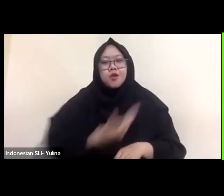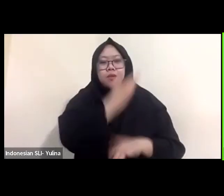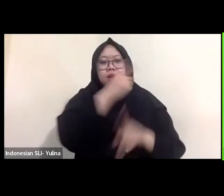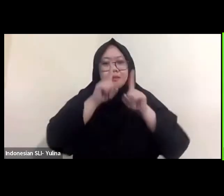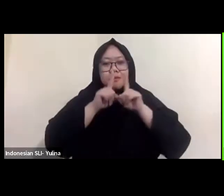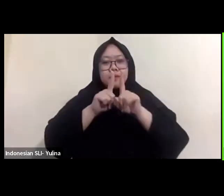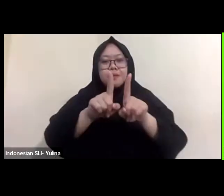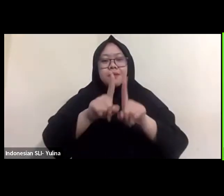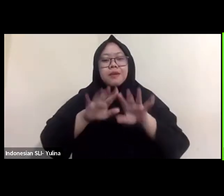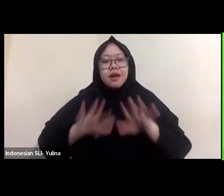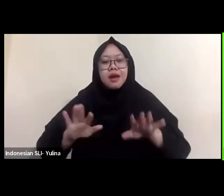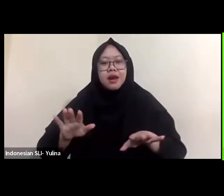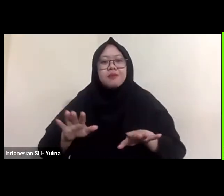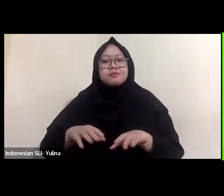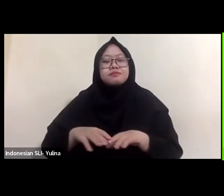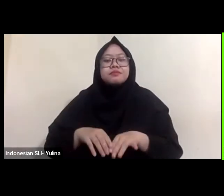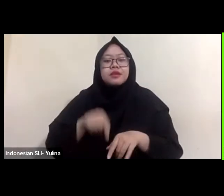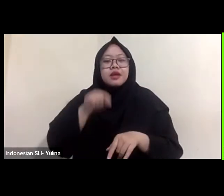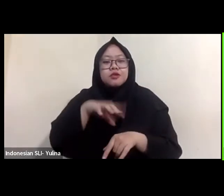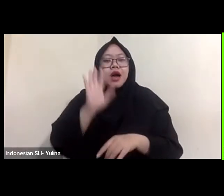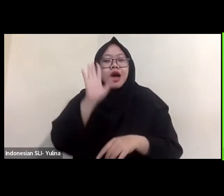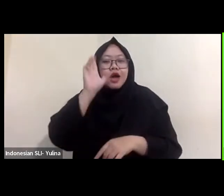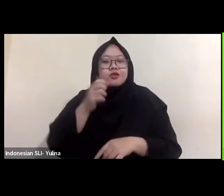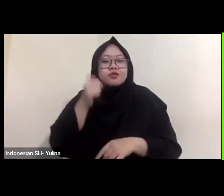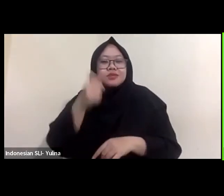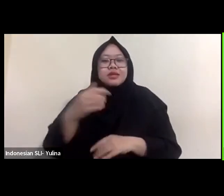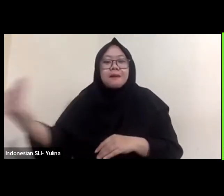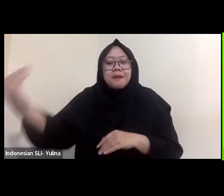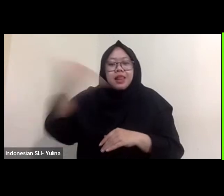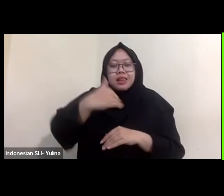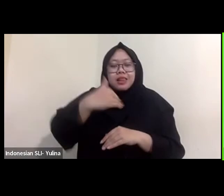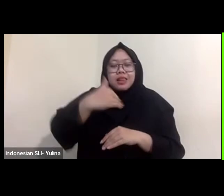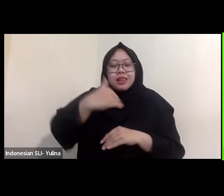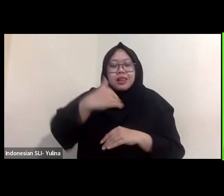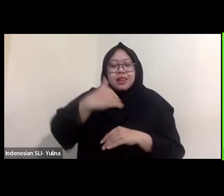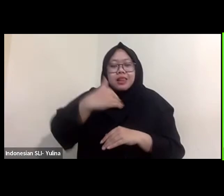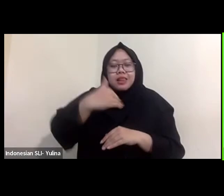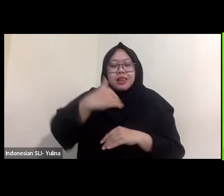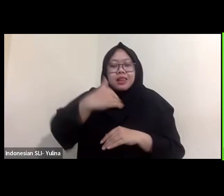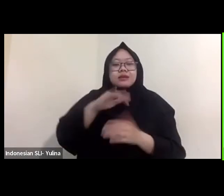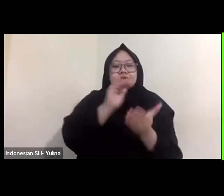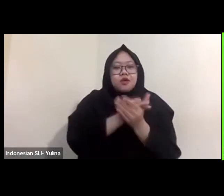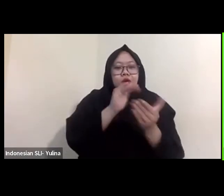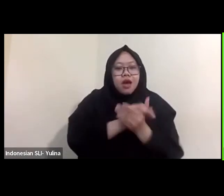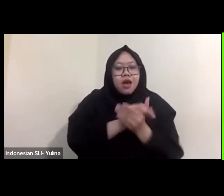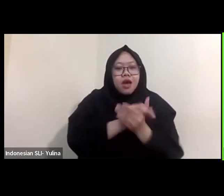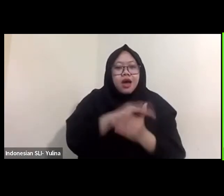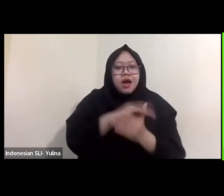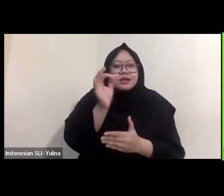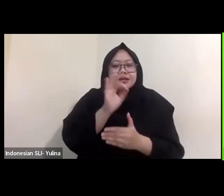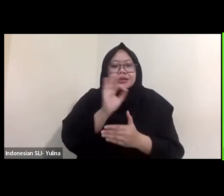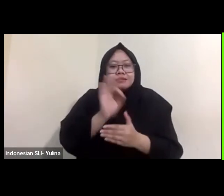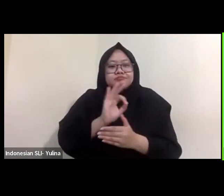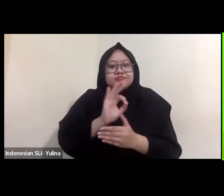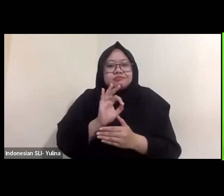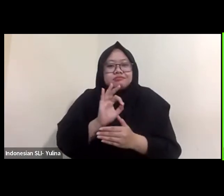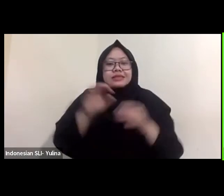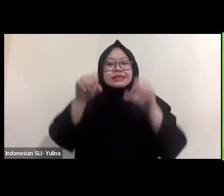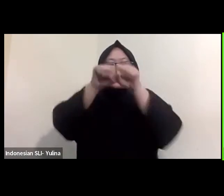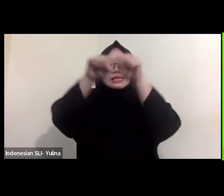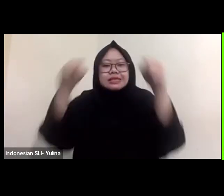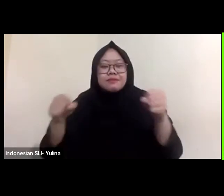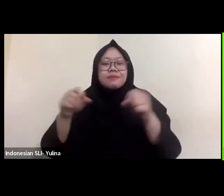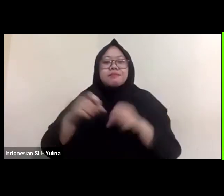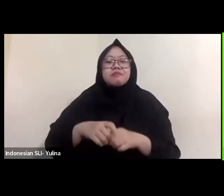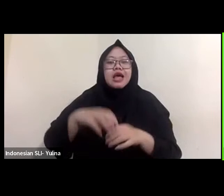sekolah. Jangan biarkan sistem drop out atau culture yang drop out anak perempuan ini yang